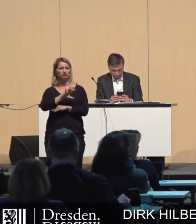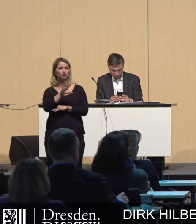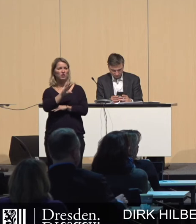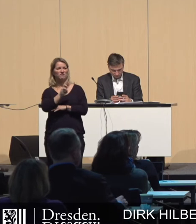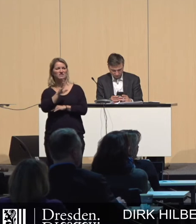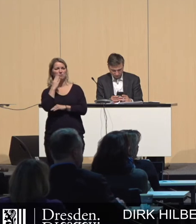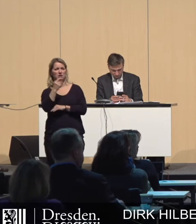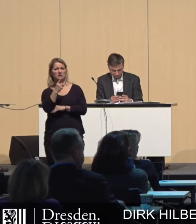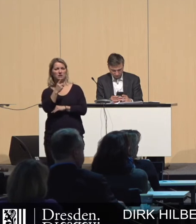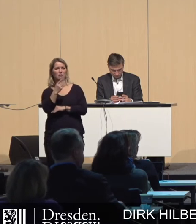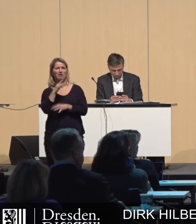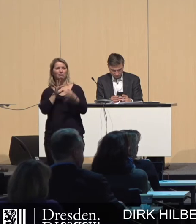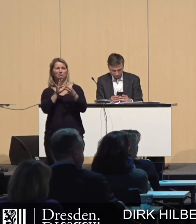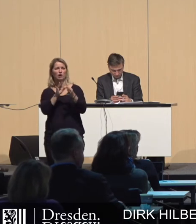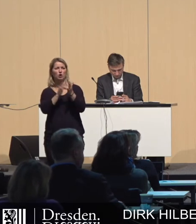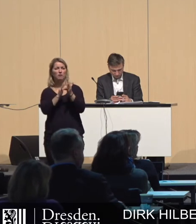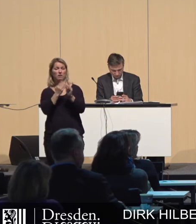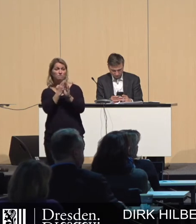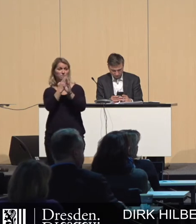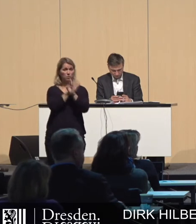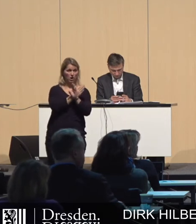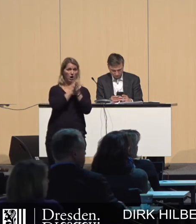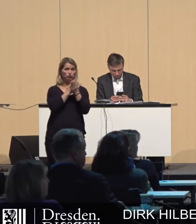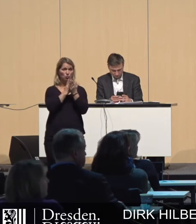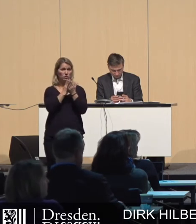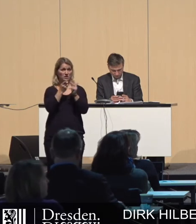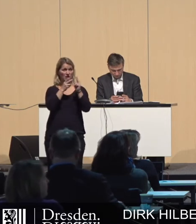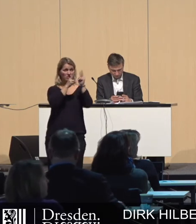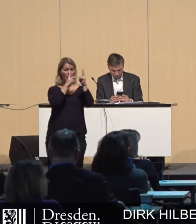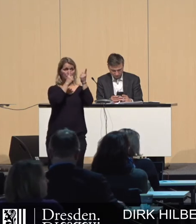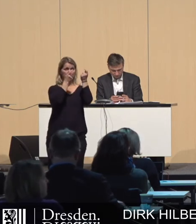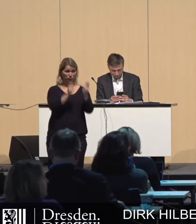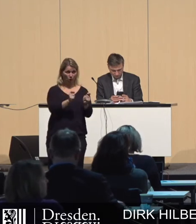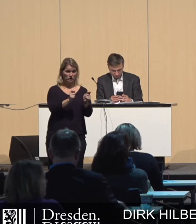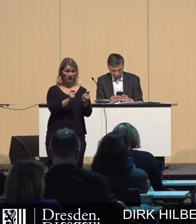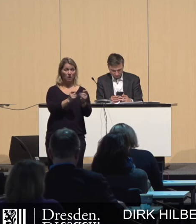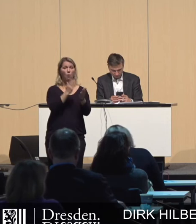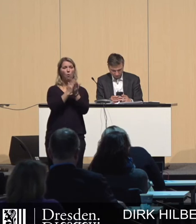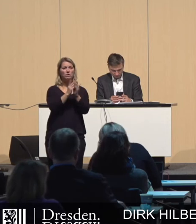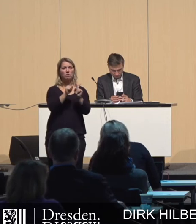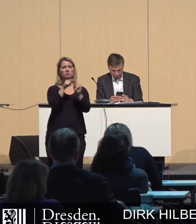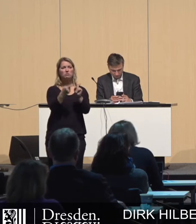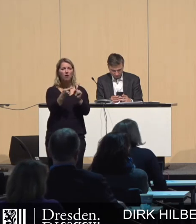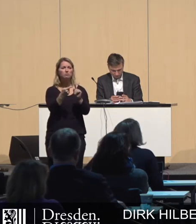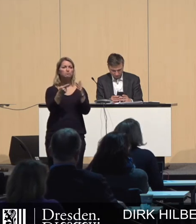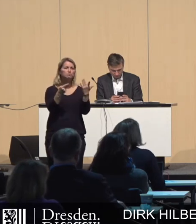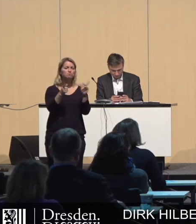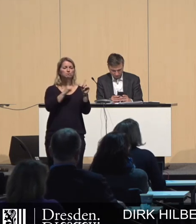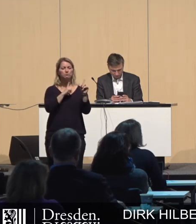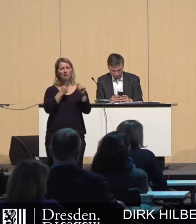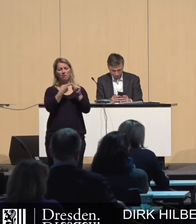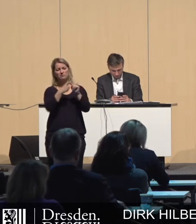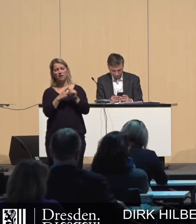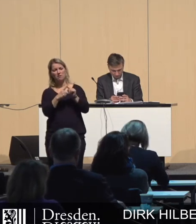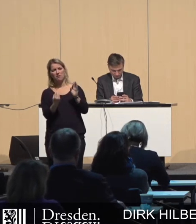hängt ein bisschen davon ab, ob es vorher schon beschlossen ist in anderen oder ob es eben dann noch als ein Teil, der ja in